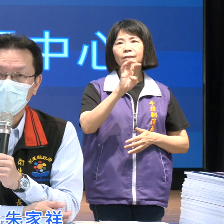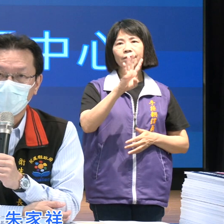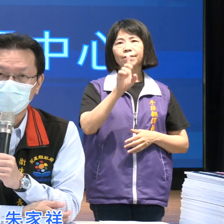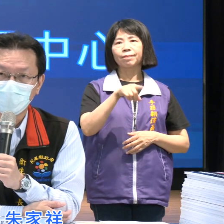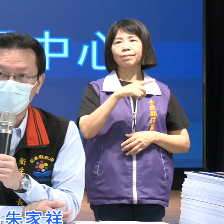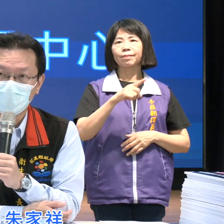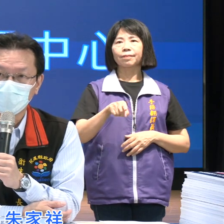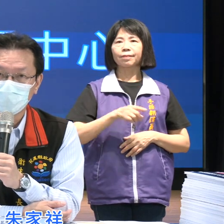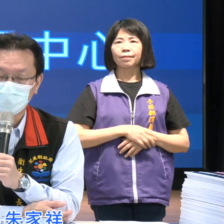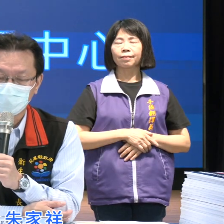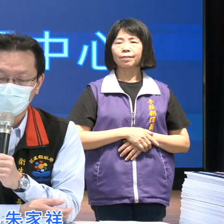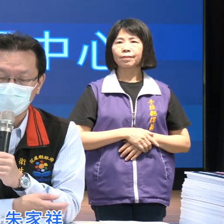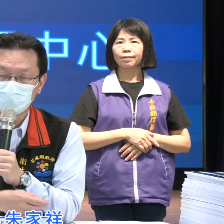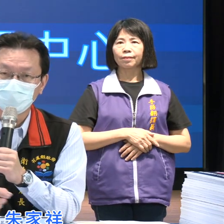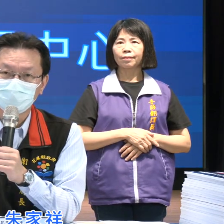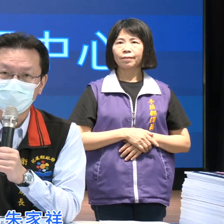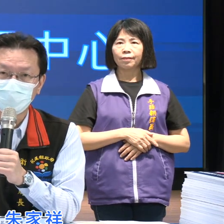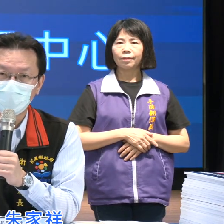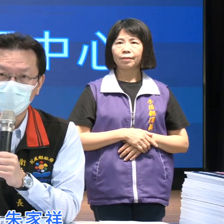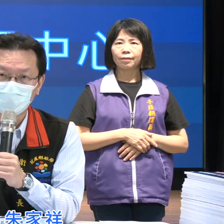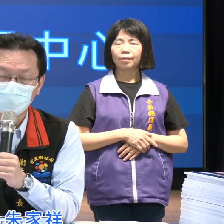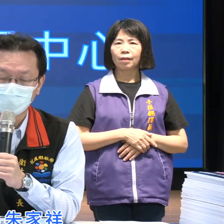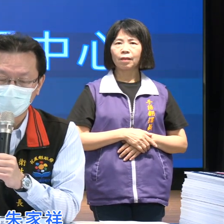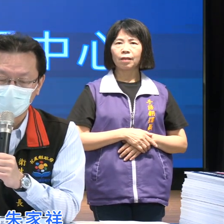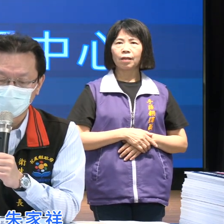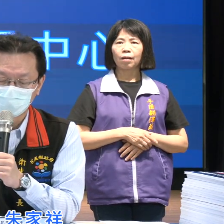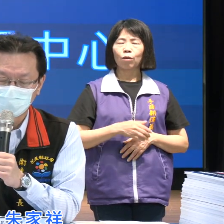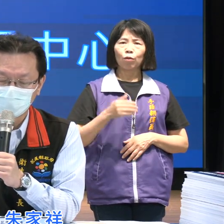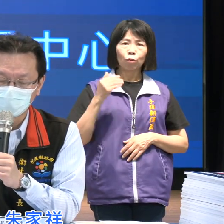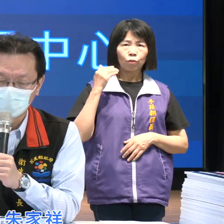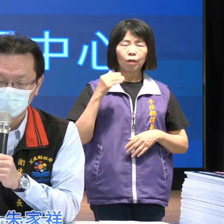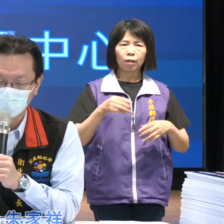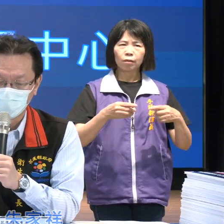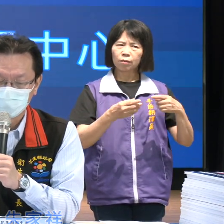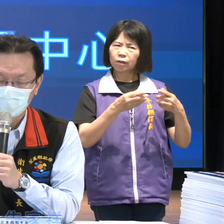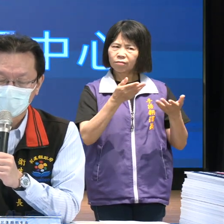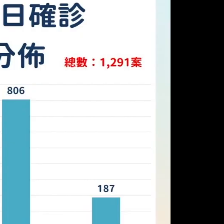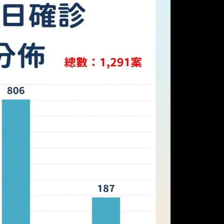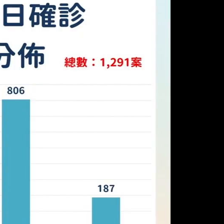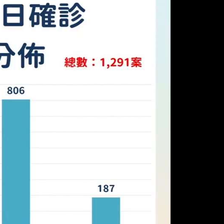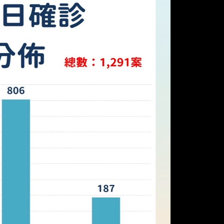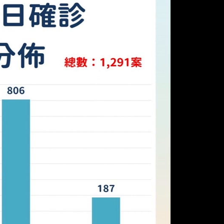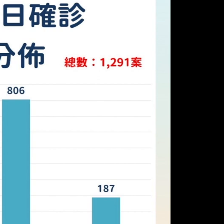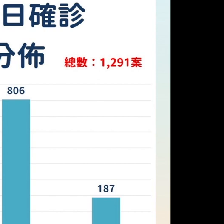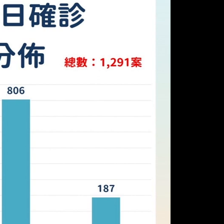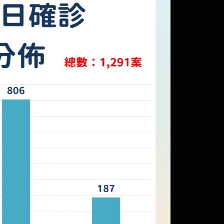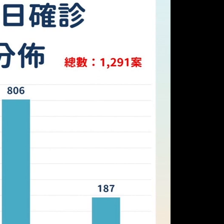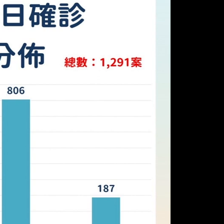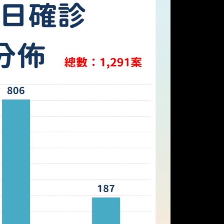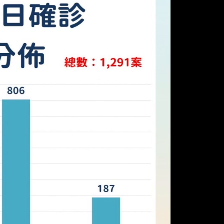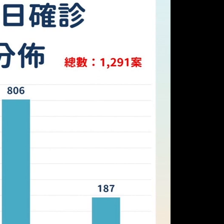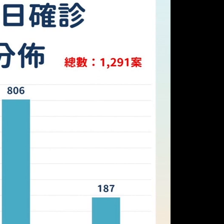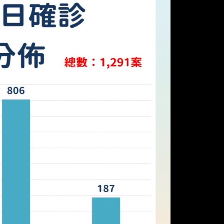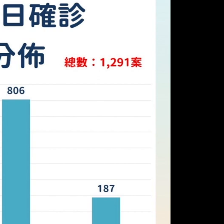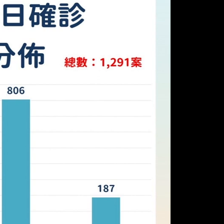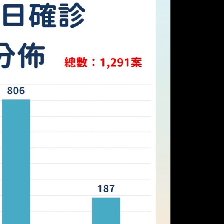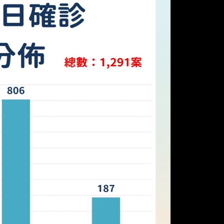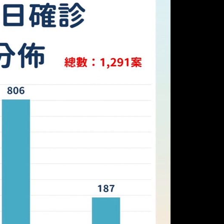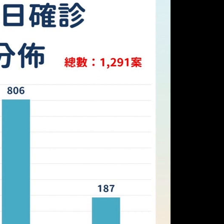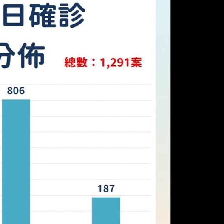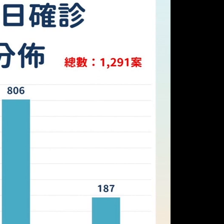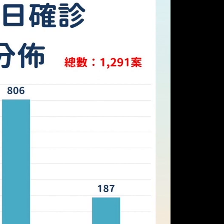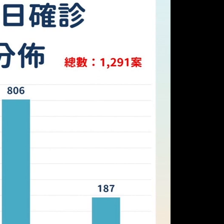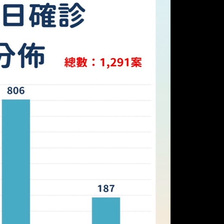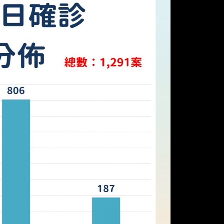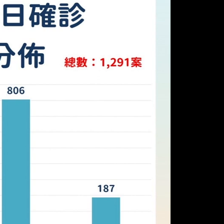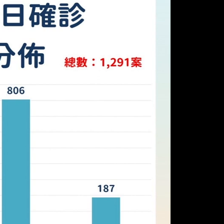2244人啊，这两以区间来总确诊人数是相当的哈。那在相当的情况之下，我们